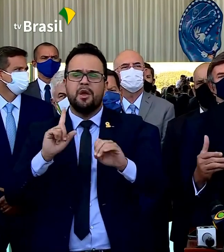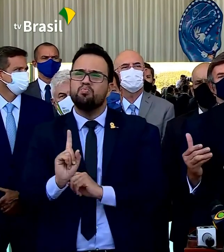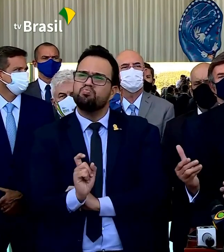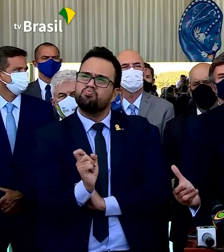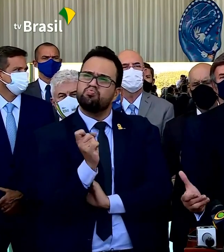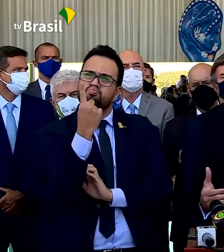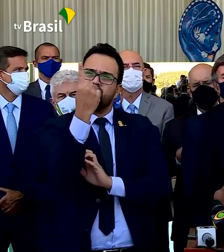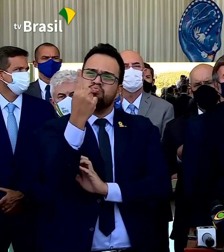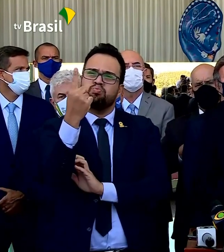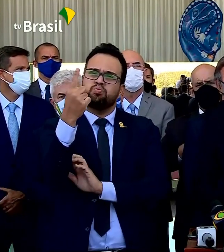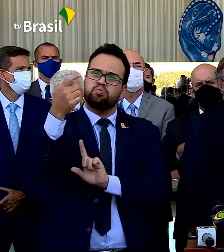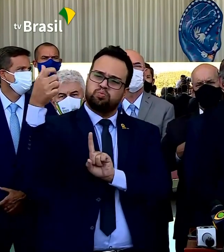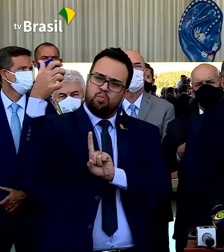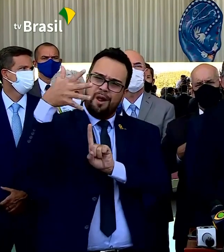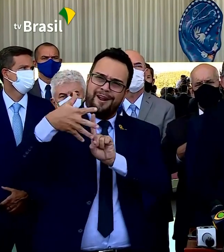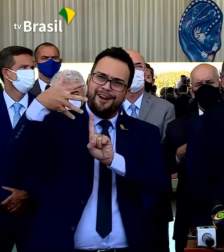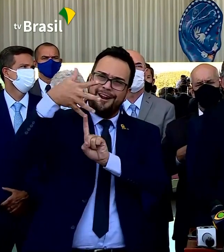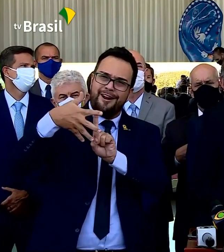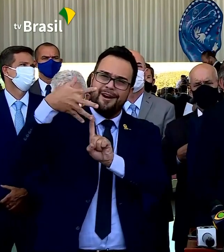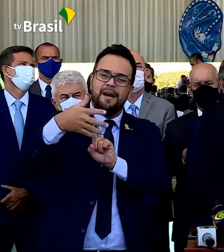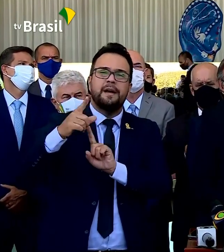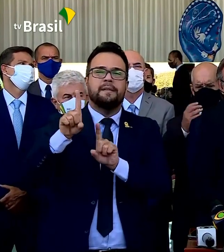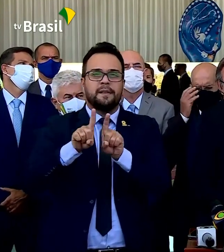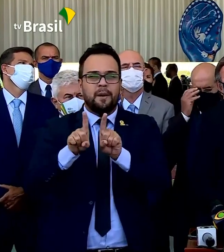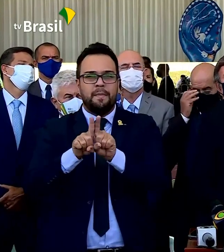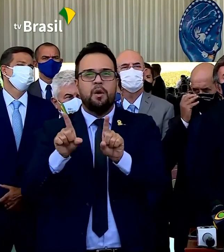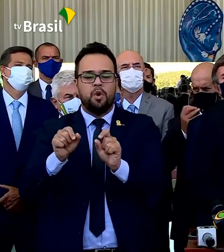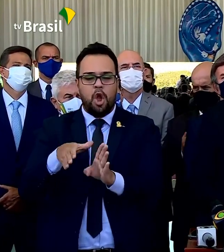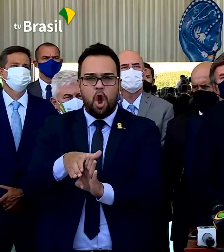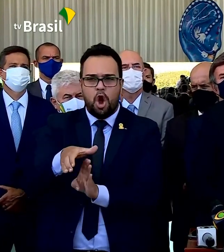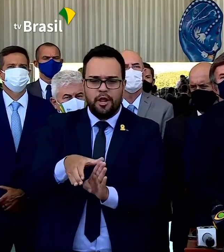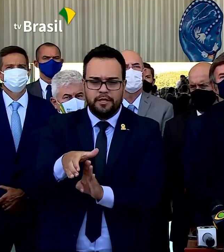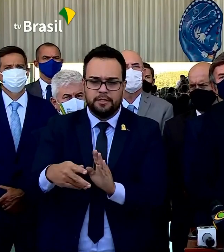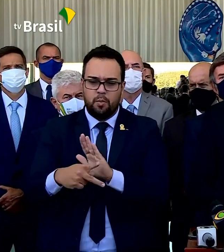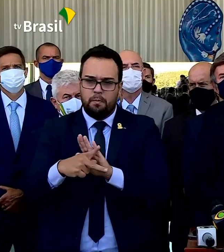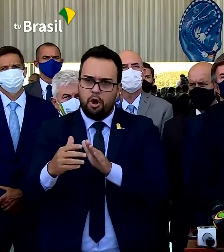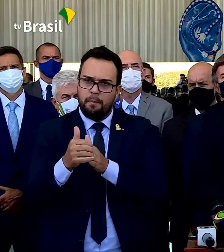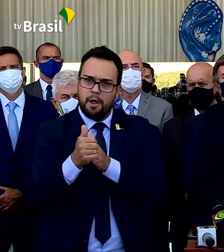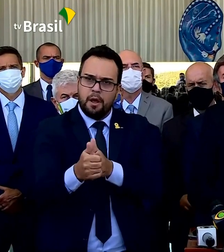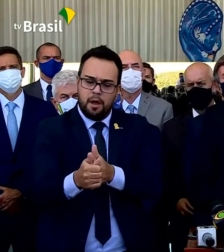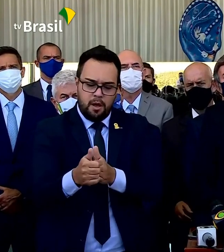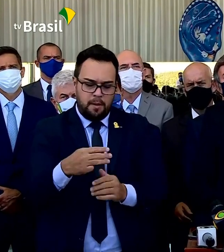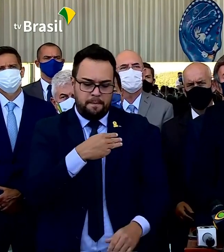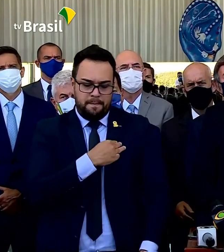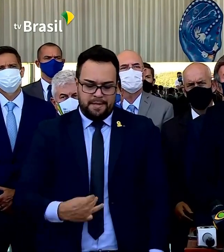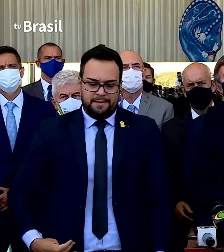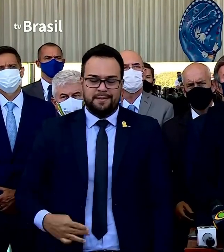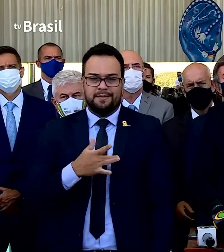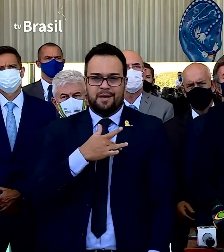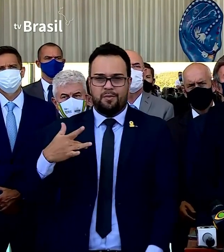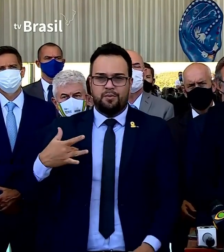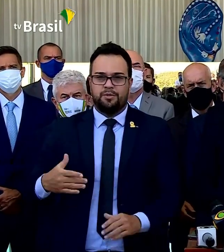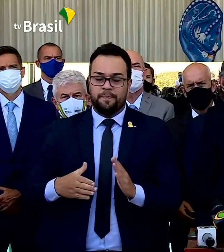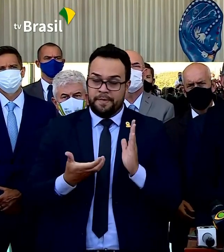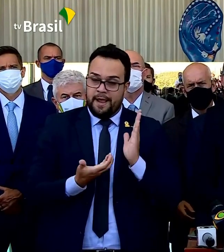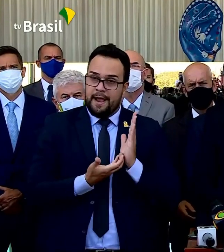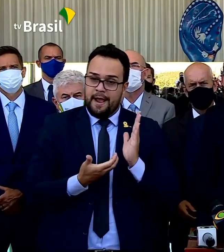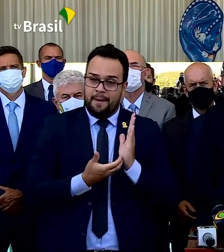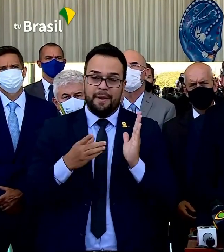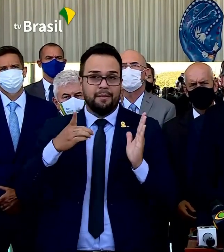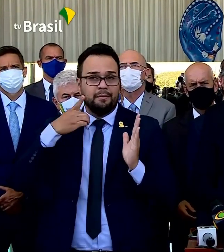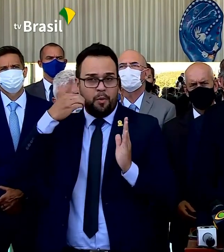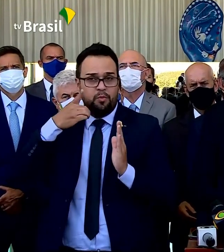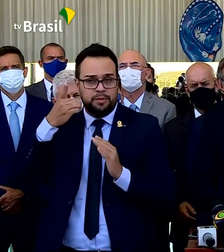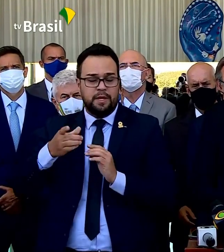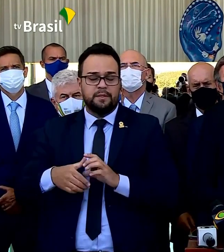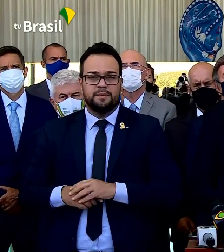nacional, conduzida também pelo Ministério da Saúde. A Câmara dos Deputados, ao longo do ano passado e desse ano, tem tido um